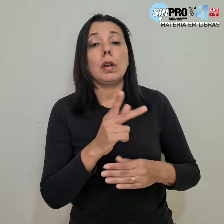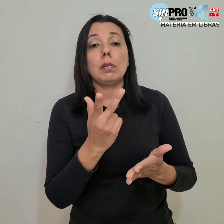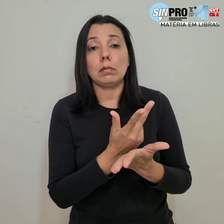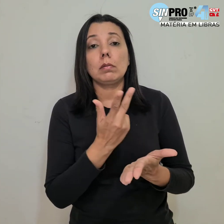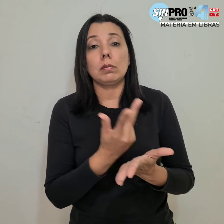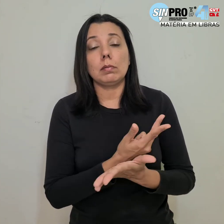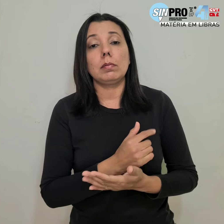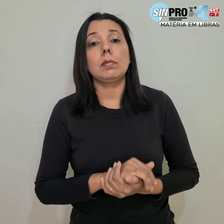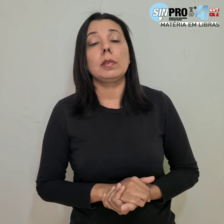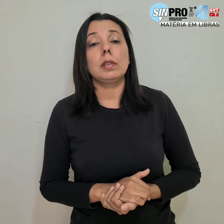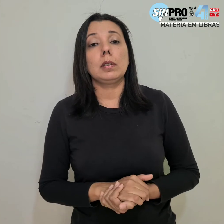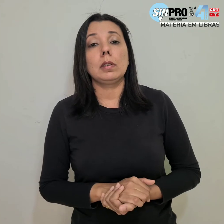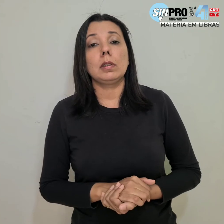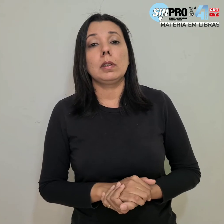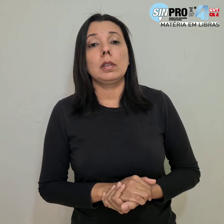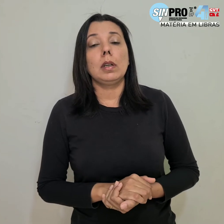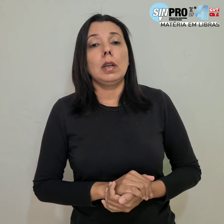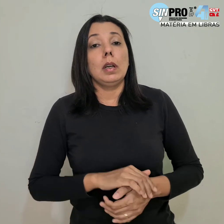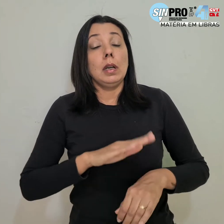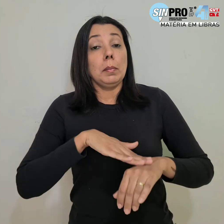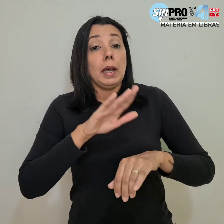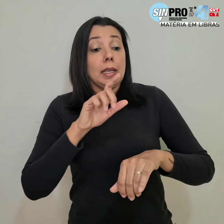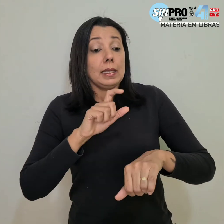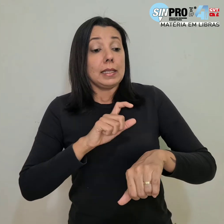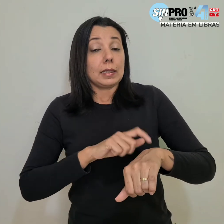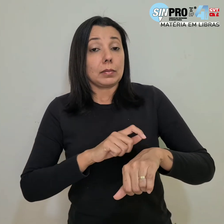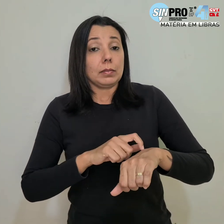caos, por mais tempo possível,